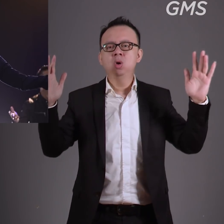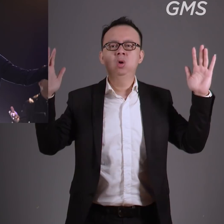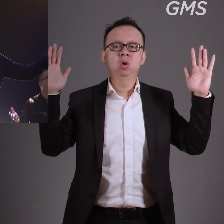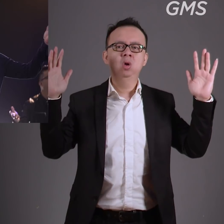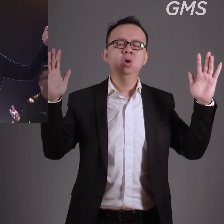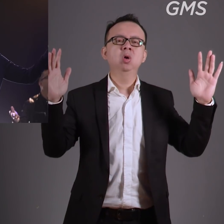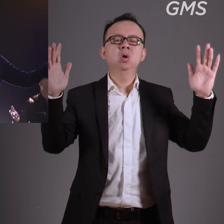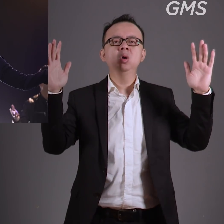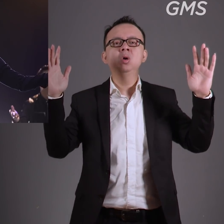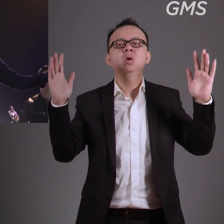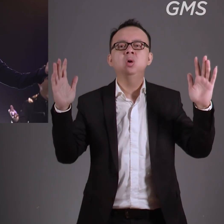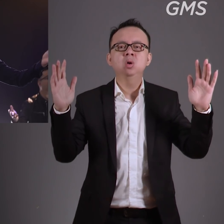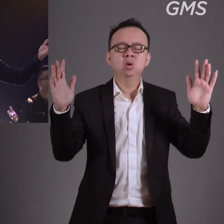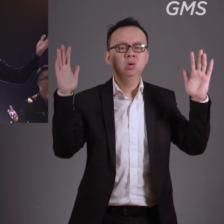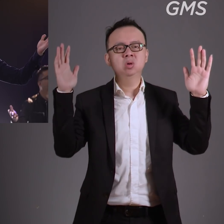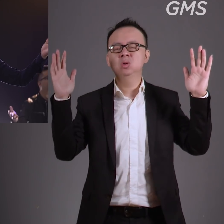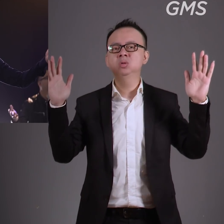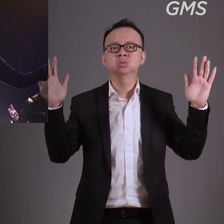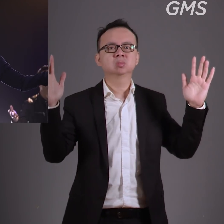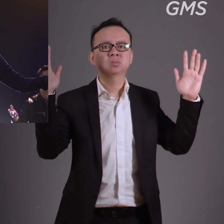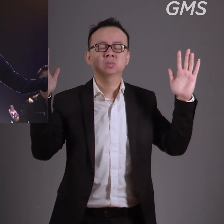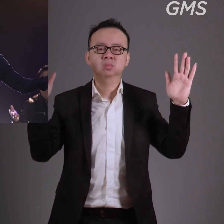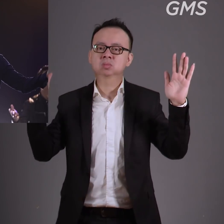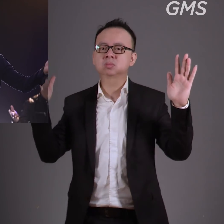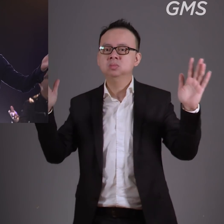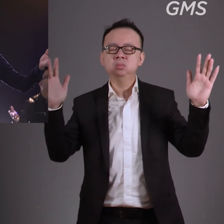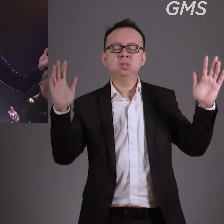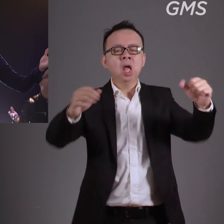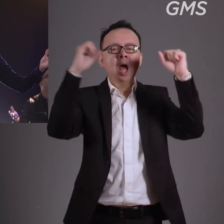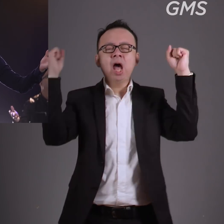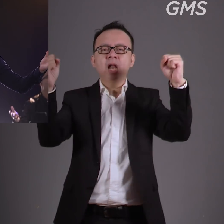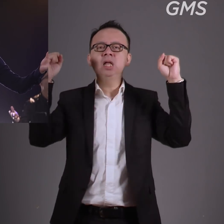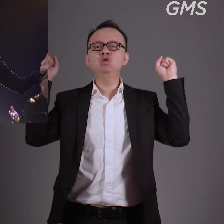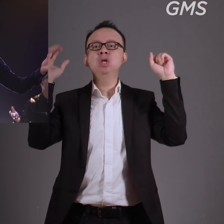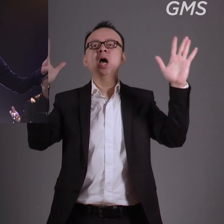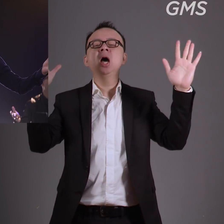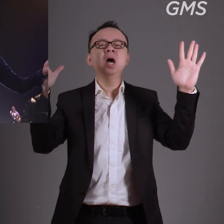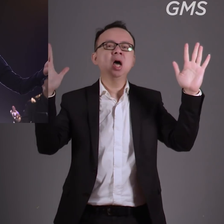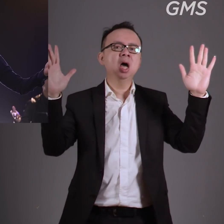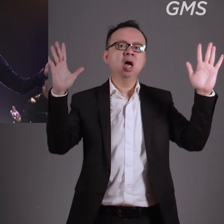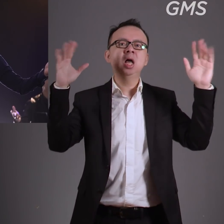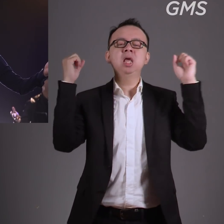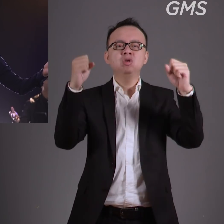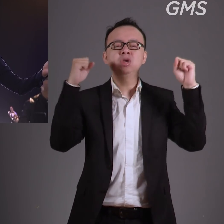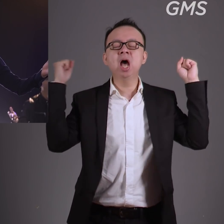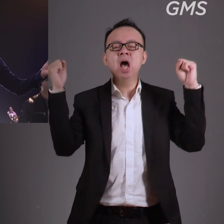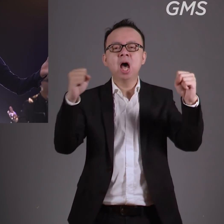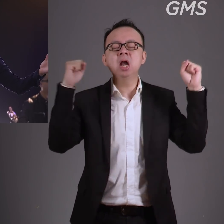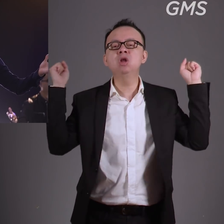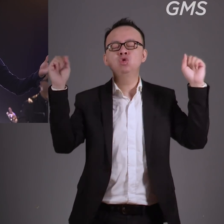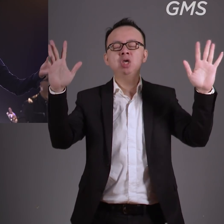Iya namaya sanana namaya se, iya namaya sanana mu.